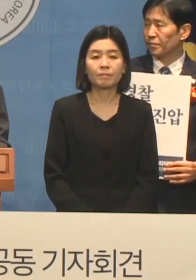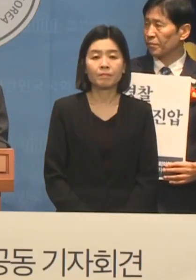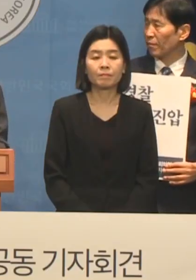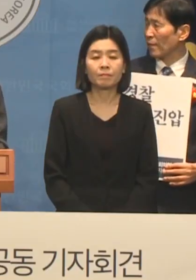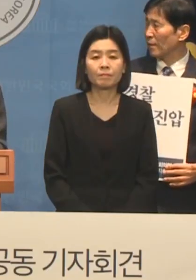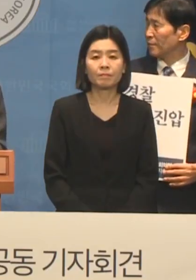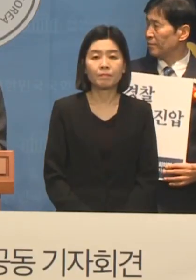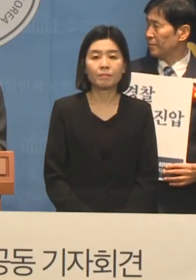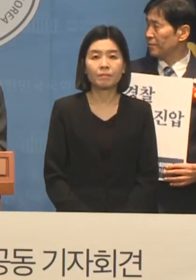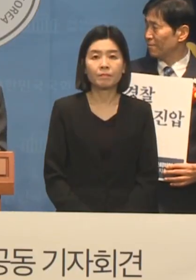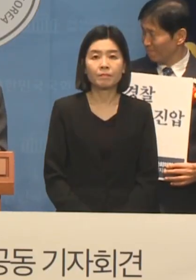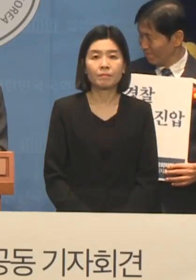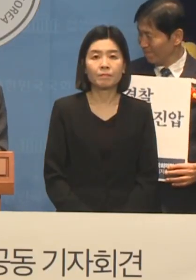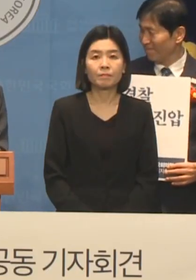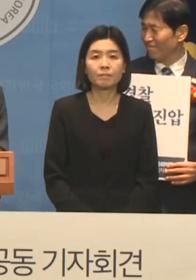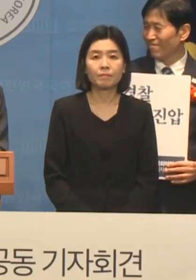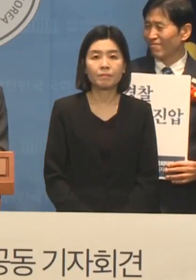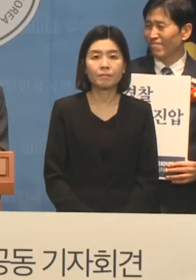의원 오셨네.